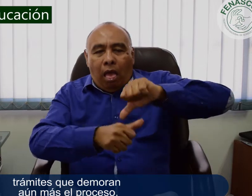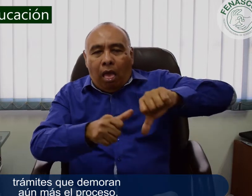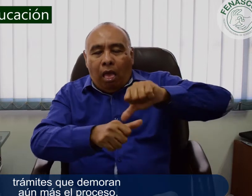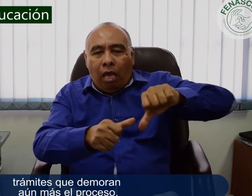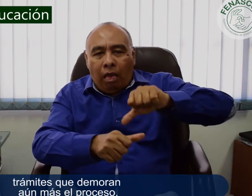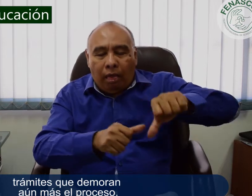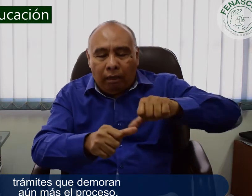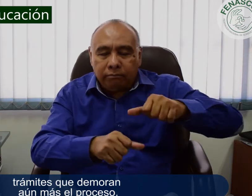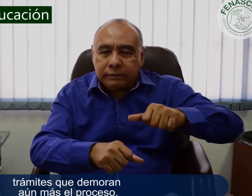proceso.